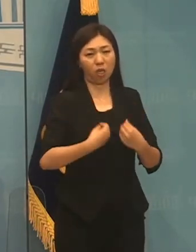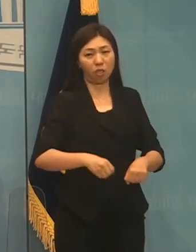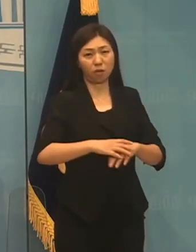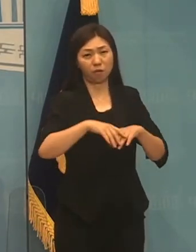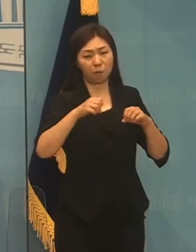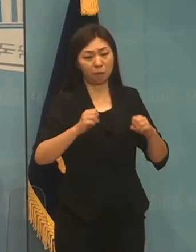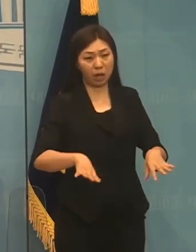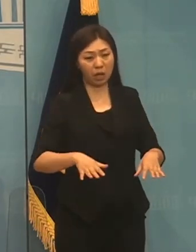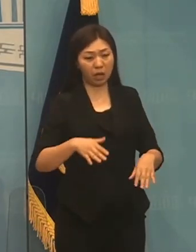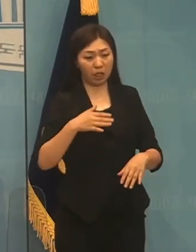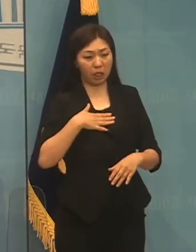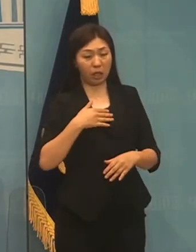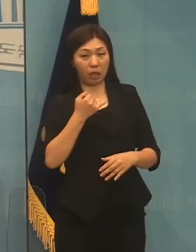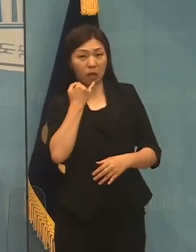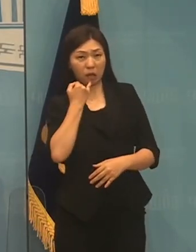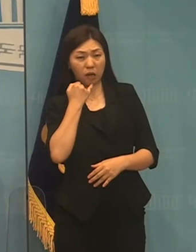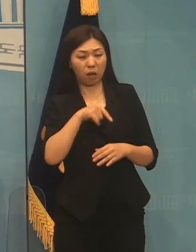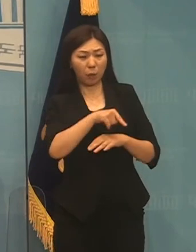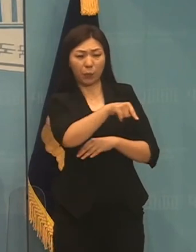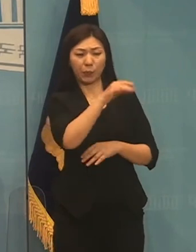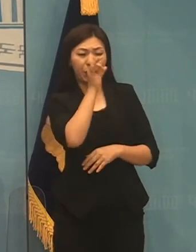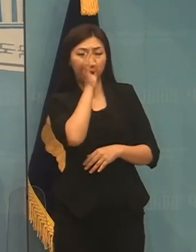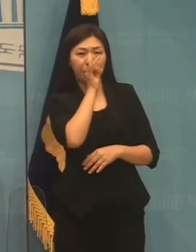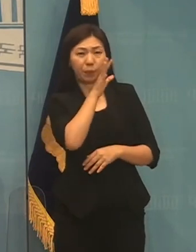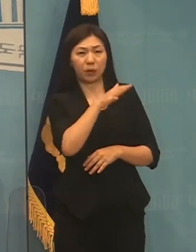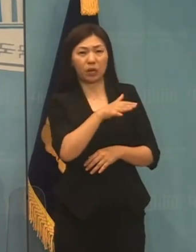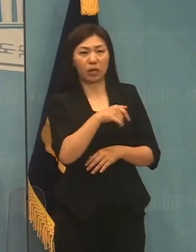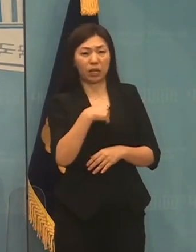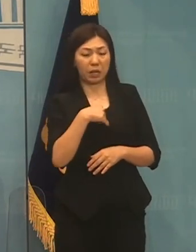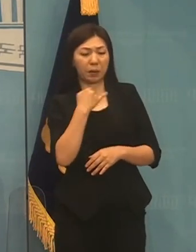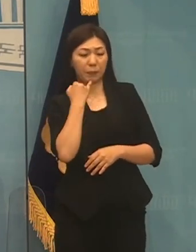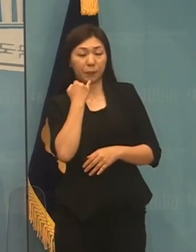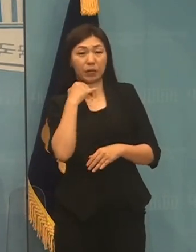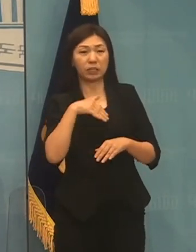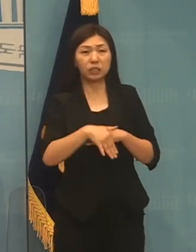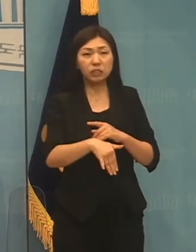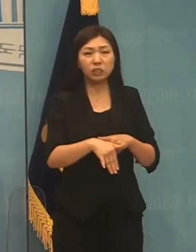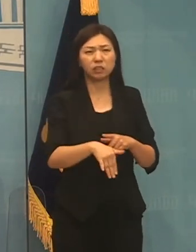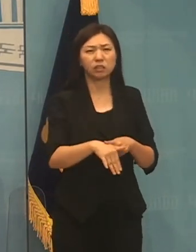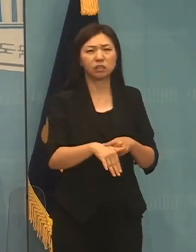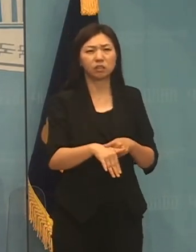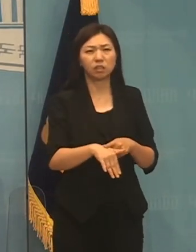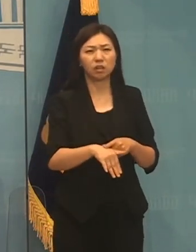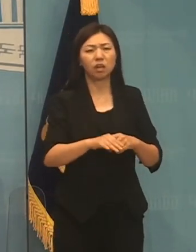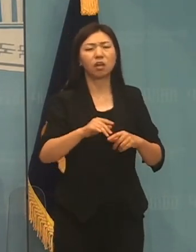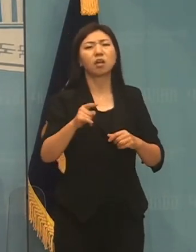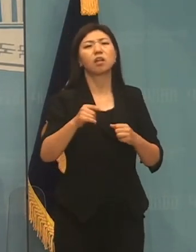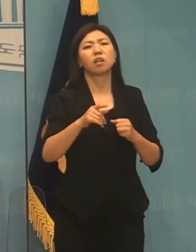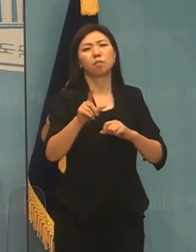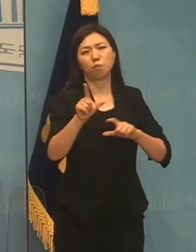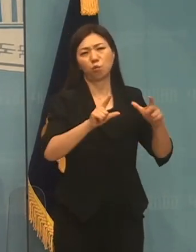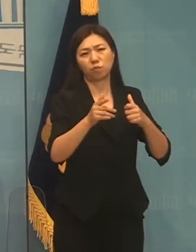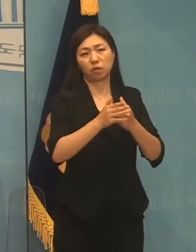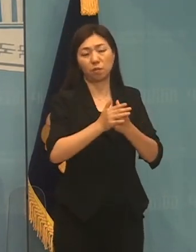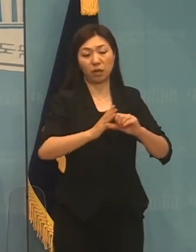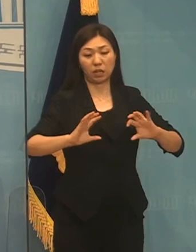애도남불 비선정권의 특징은 온 나라를 나라고 내몰고 있습니다.